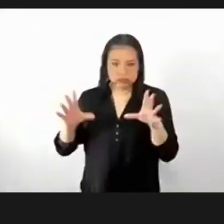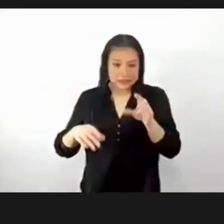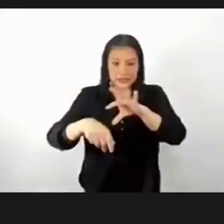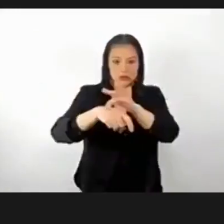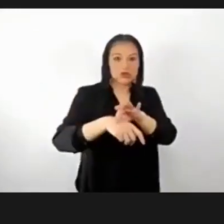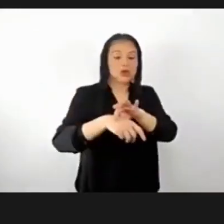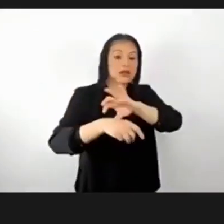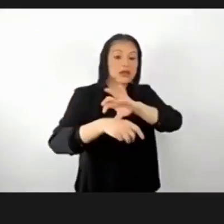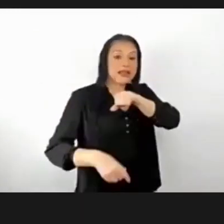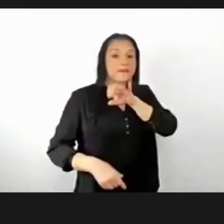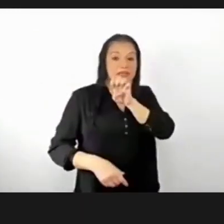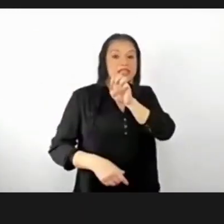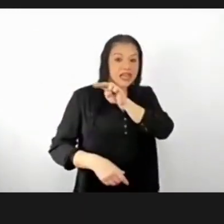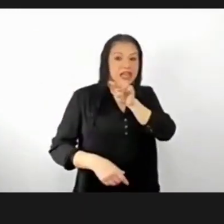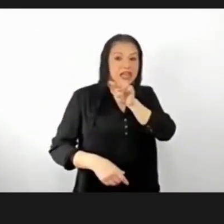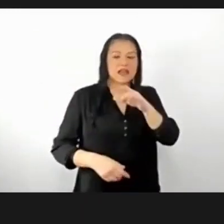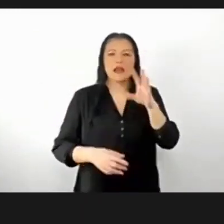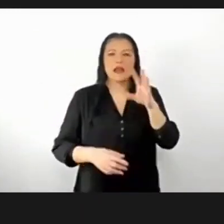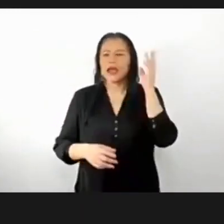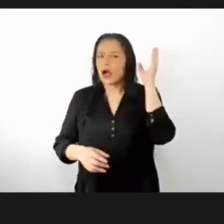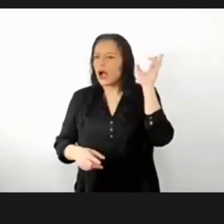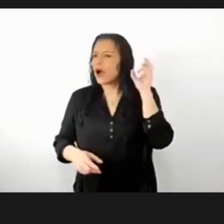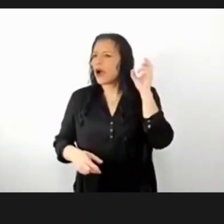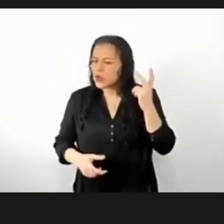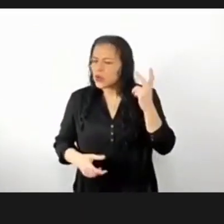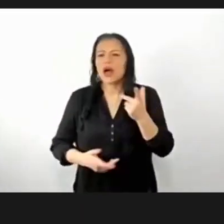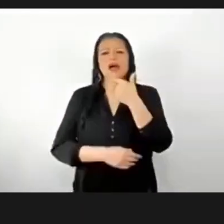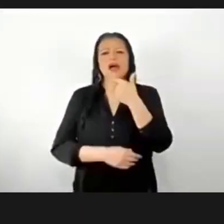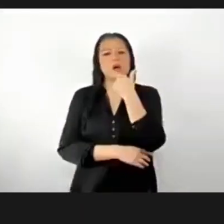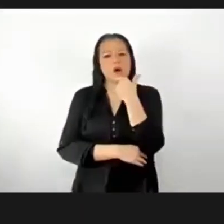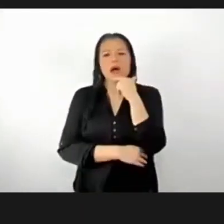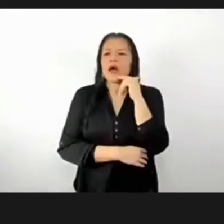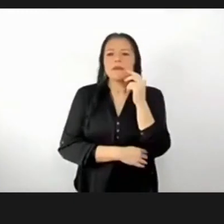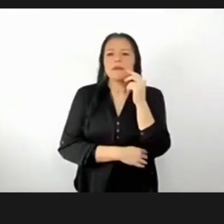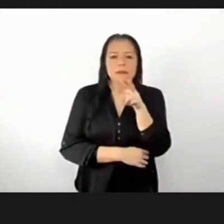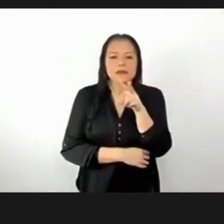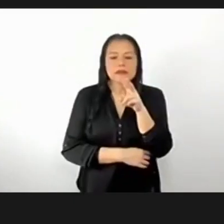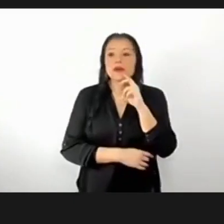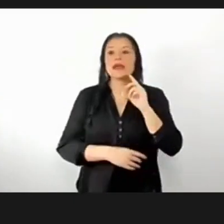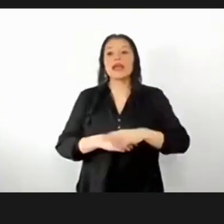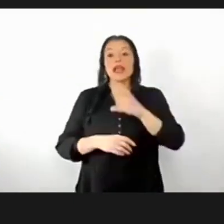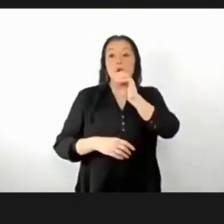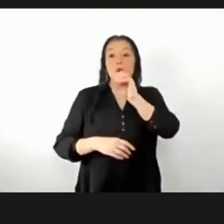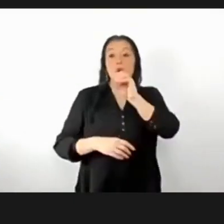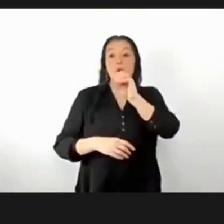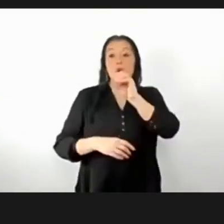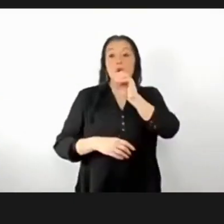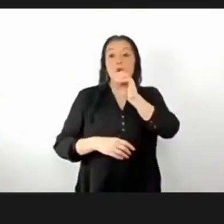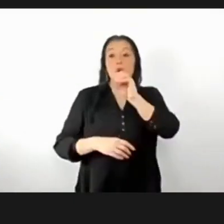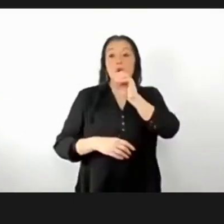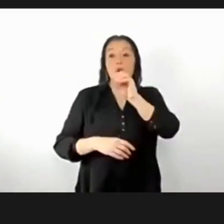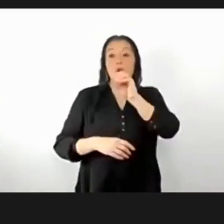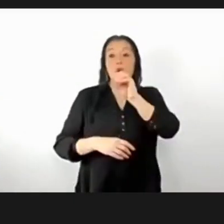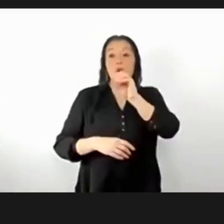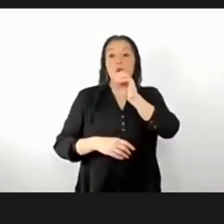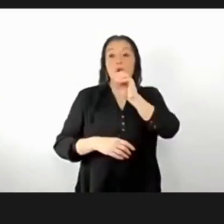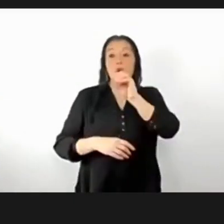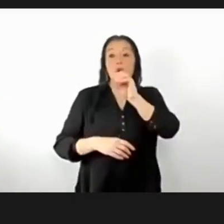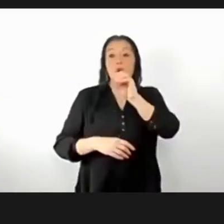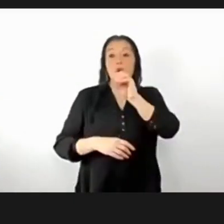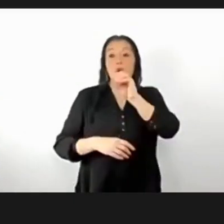Entonces el doctor Jenner, él había escuchado de que en el Medio Oriente y de que en